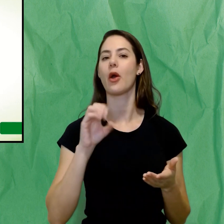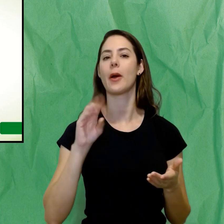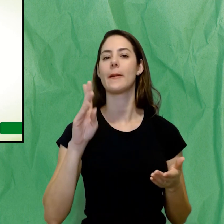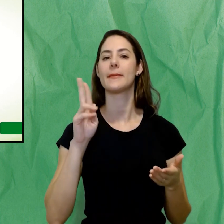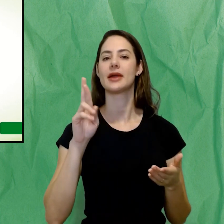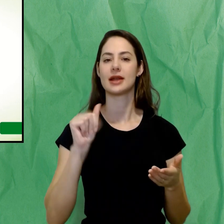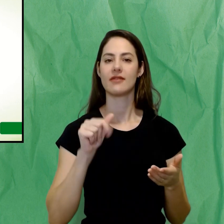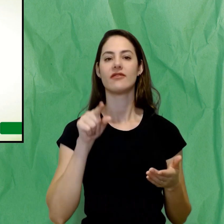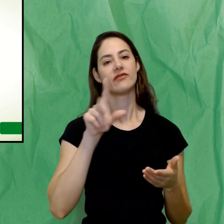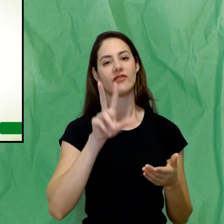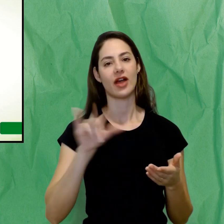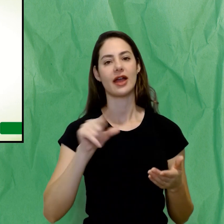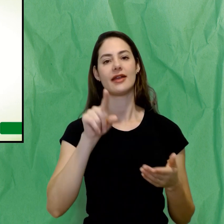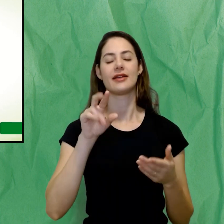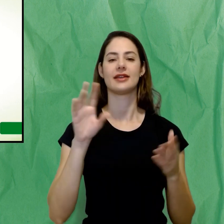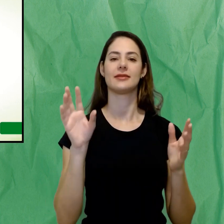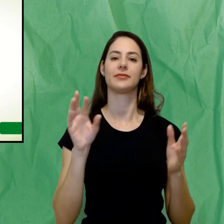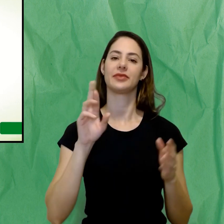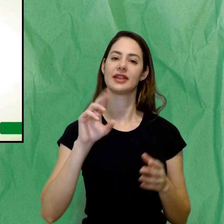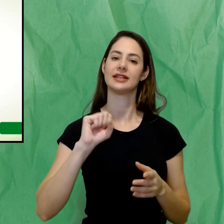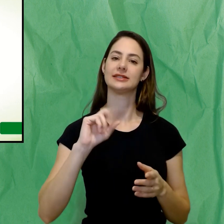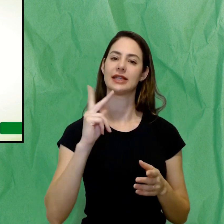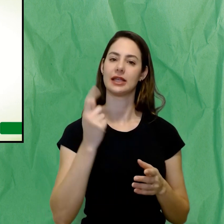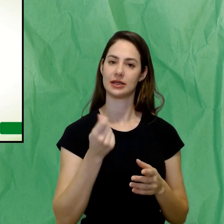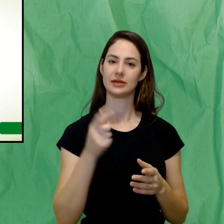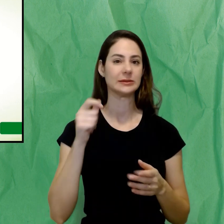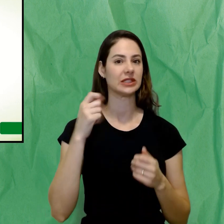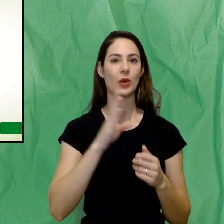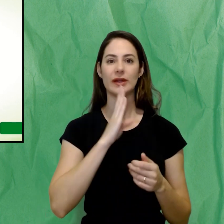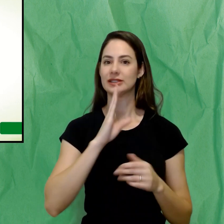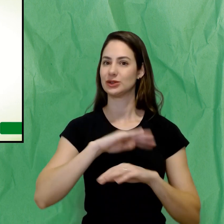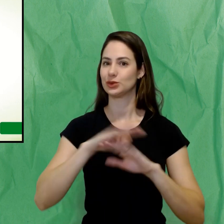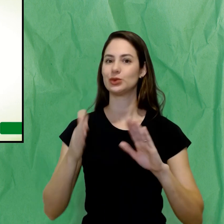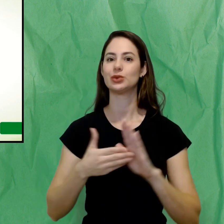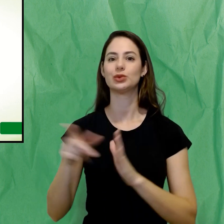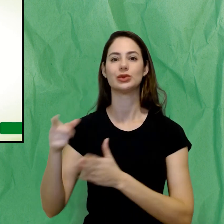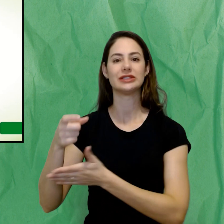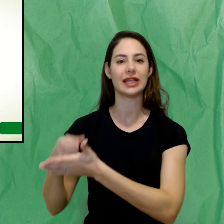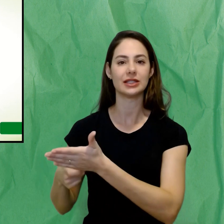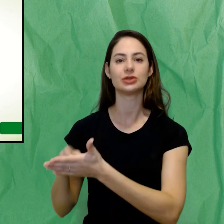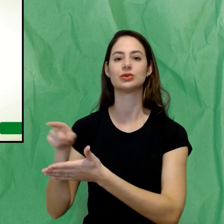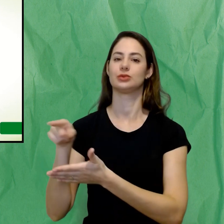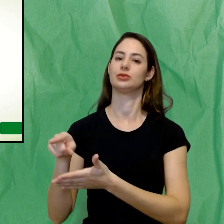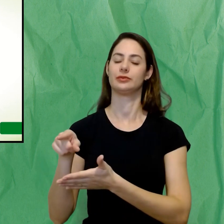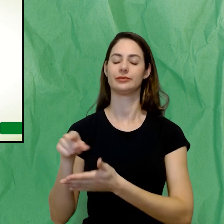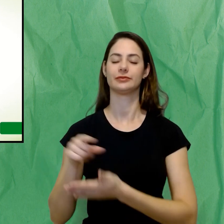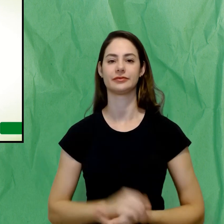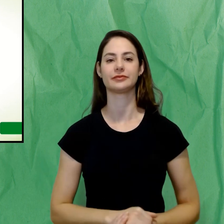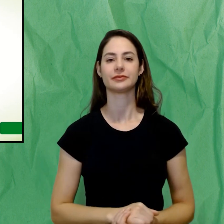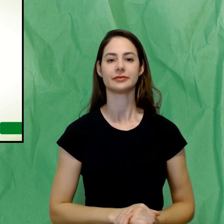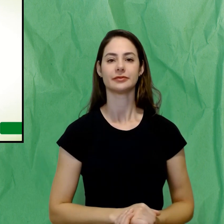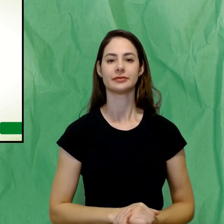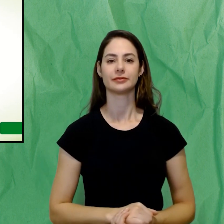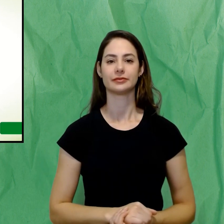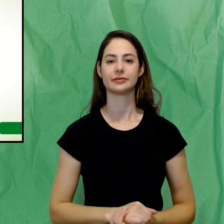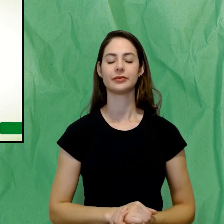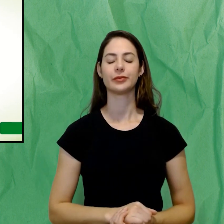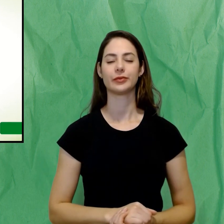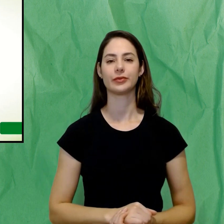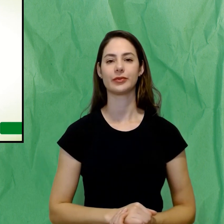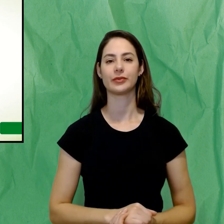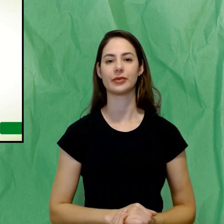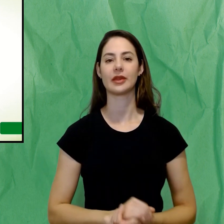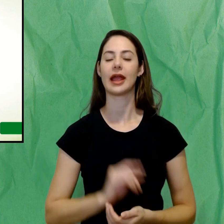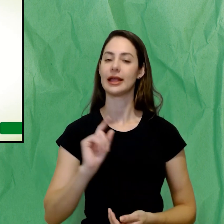obra. Por isso que é importante, quando faz uma resenha, conhecer a obra inteira, o texto inteiro que você está fazendo, você está